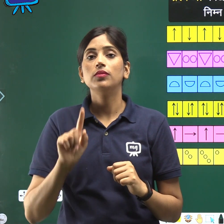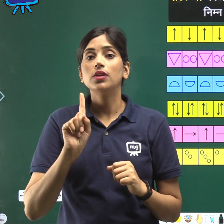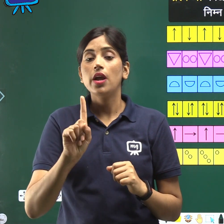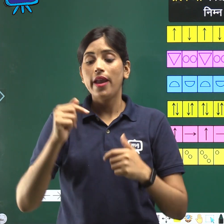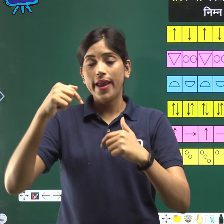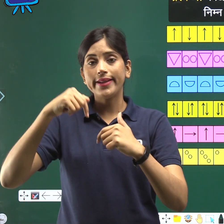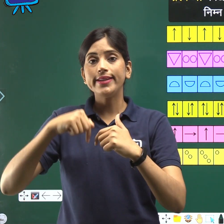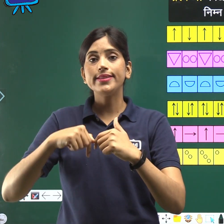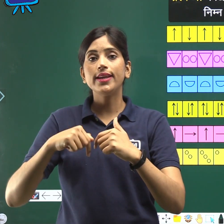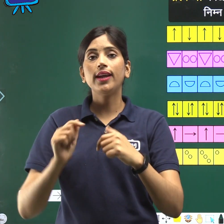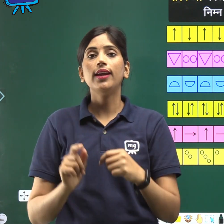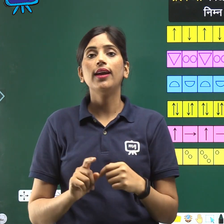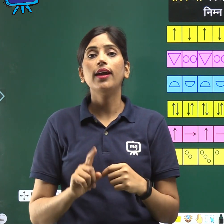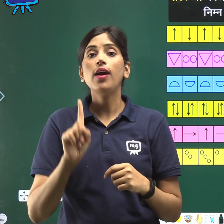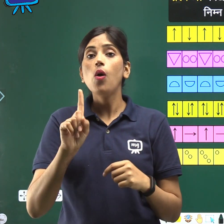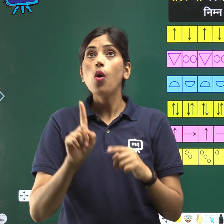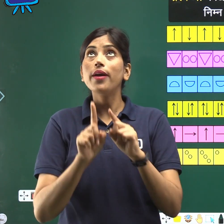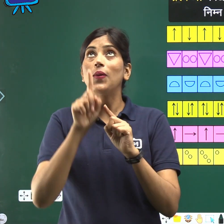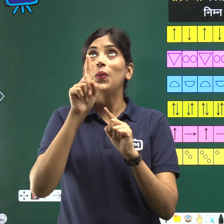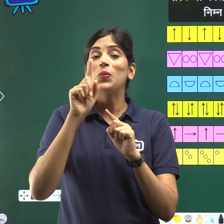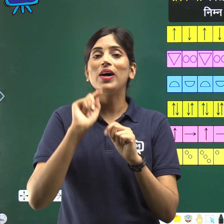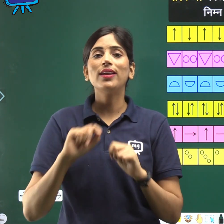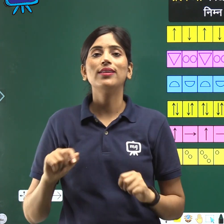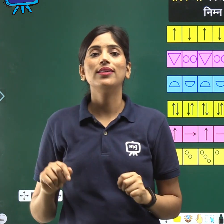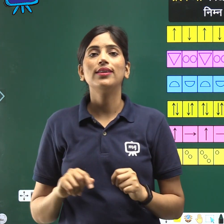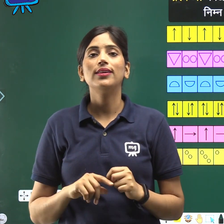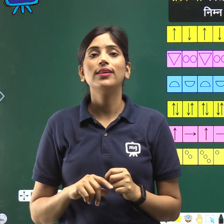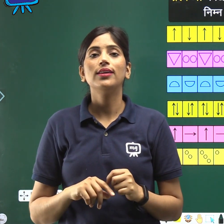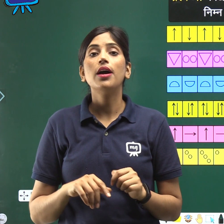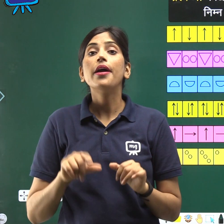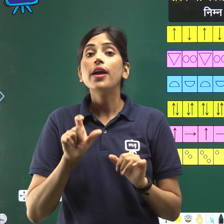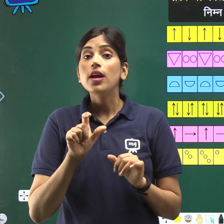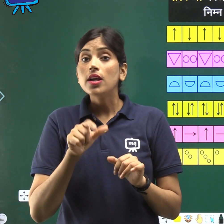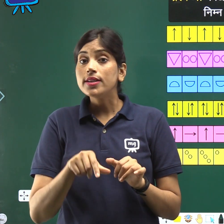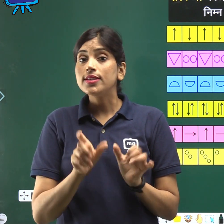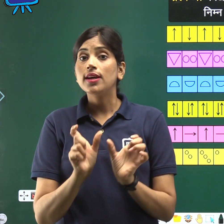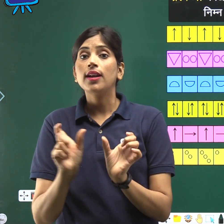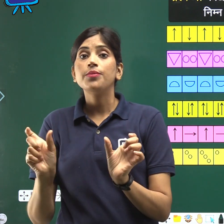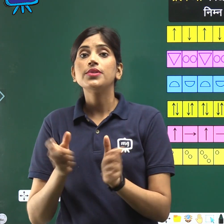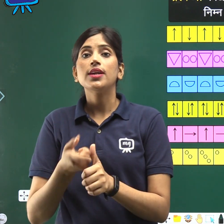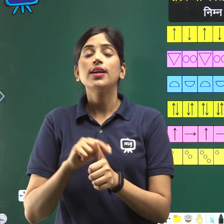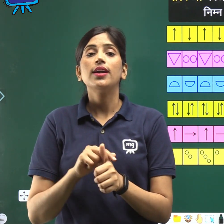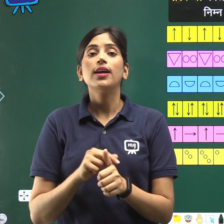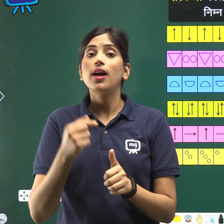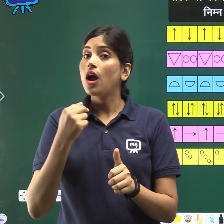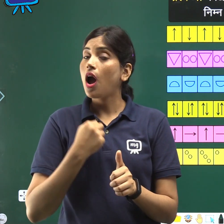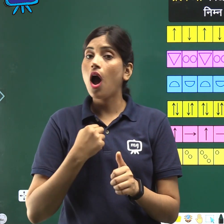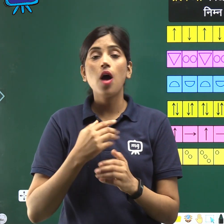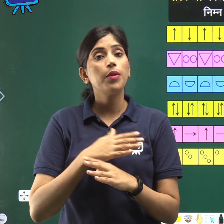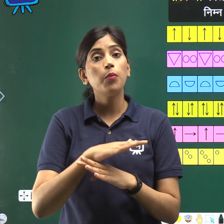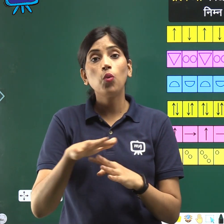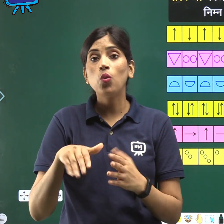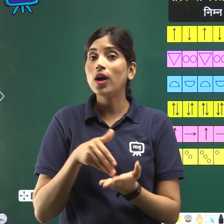एक नीचे, एक ऊपर। इसी क्रम से हमने पूरा